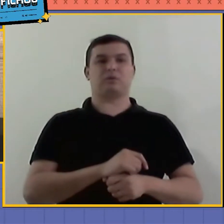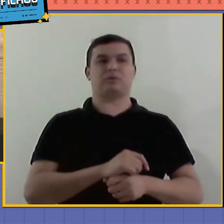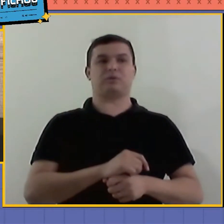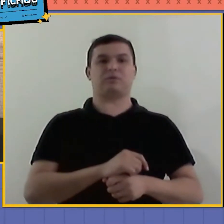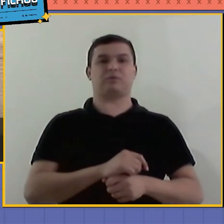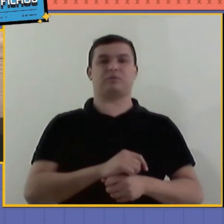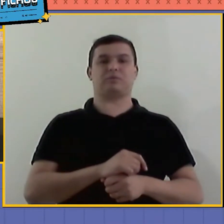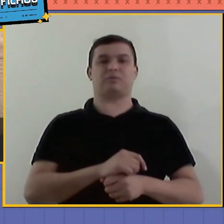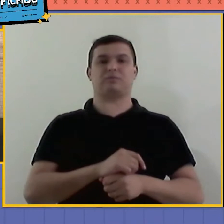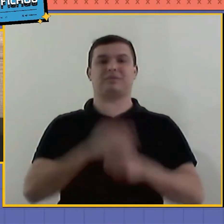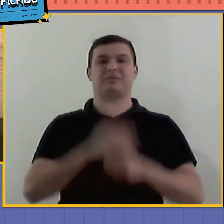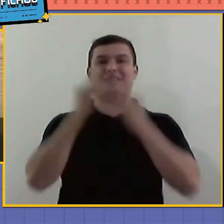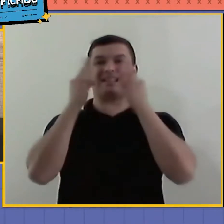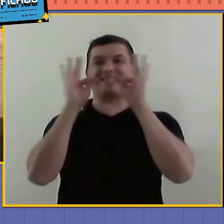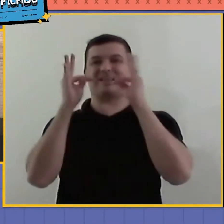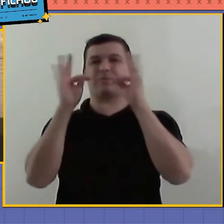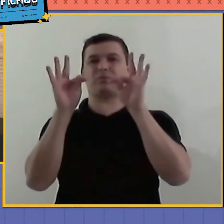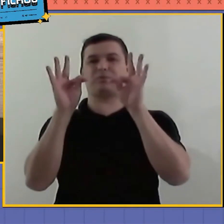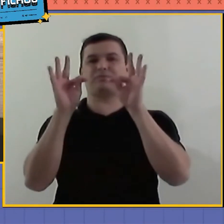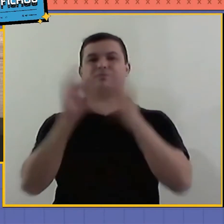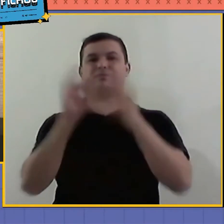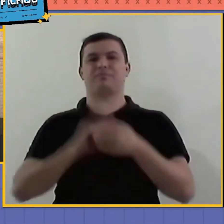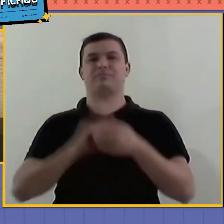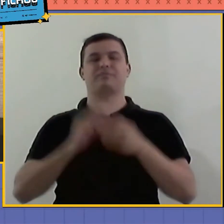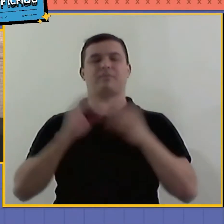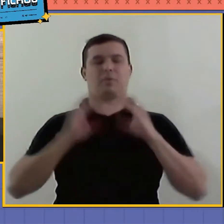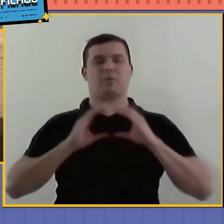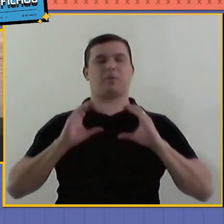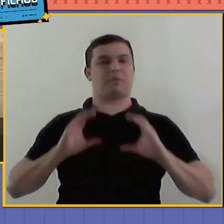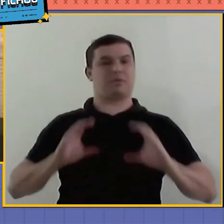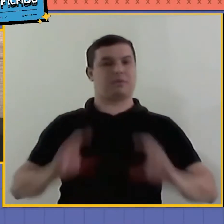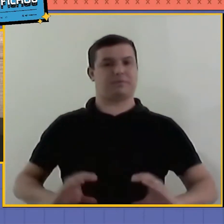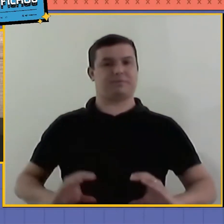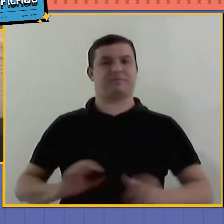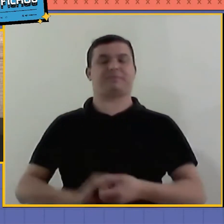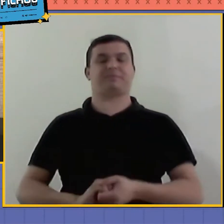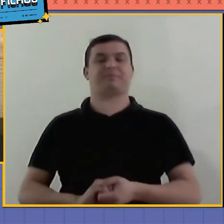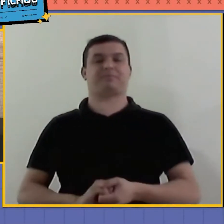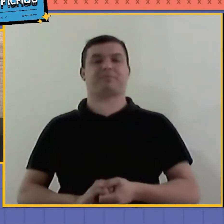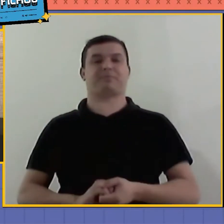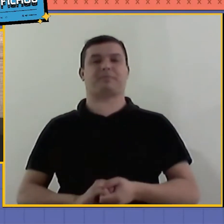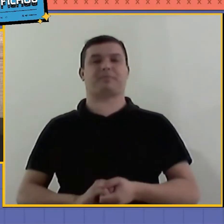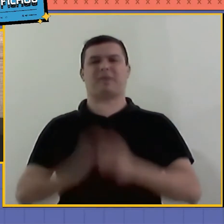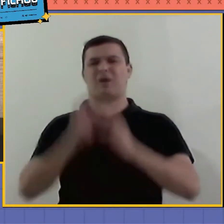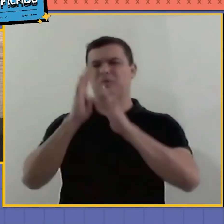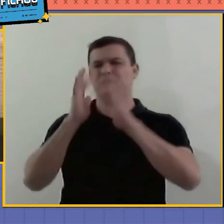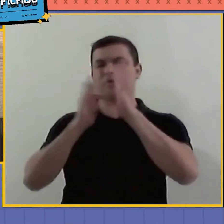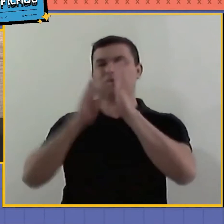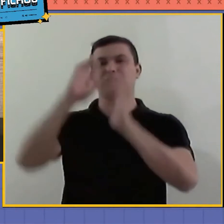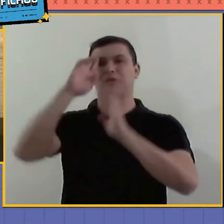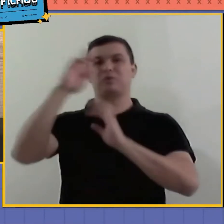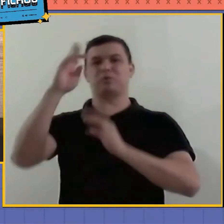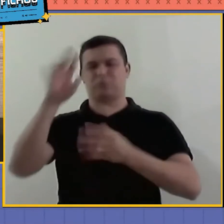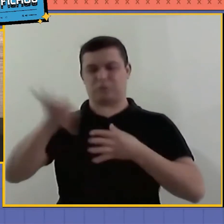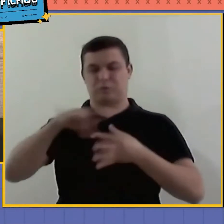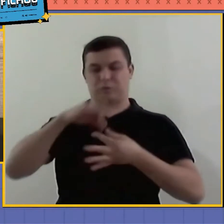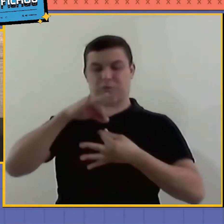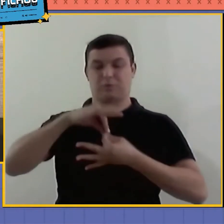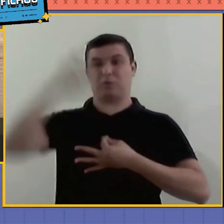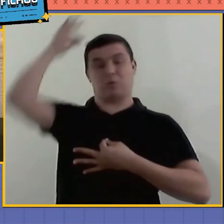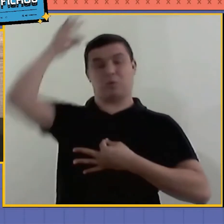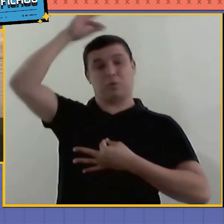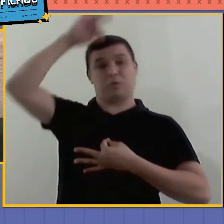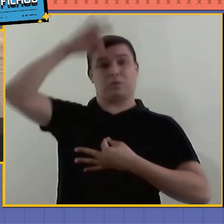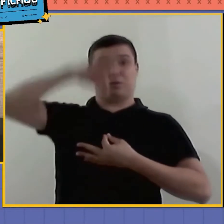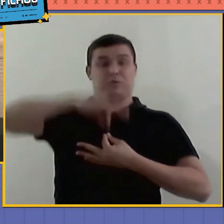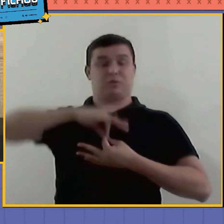irmãos então querida adolescente por meio do Senhor Jesus por meio do espírito que está dentro de você você pode ter essa